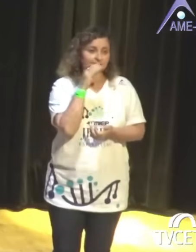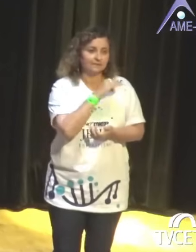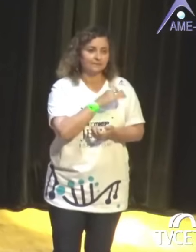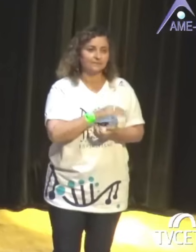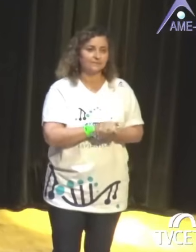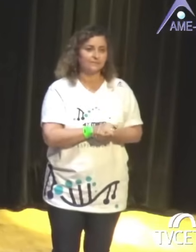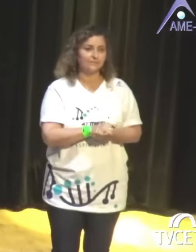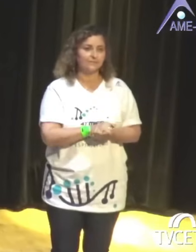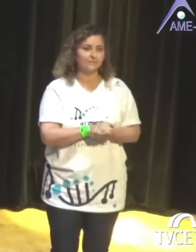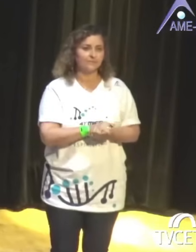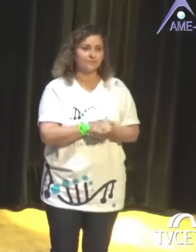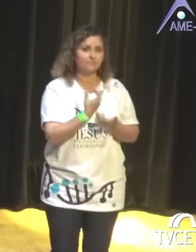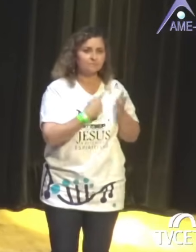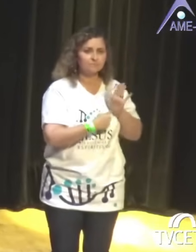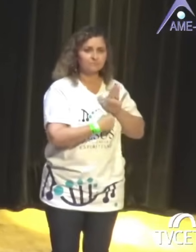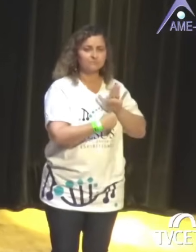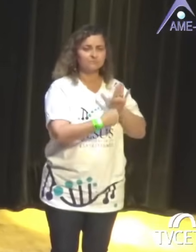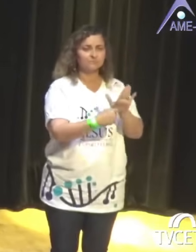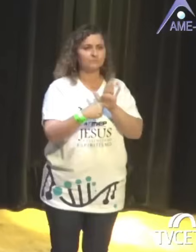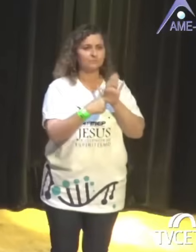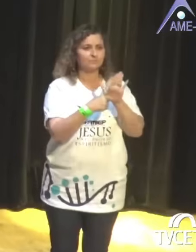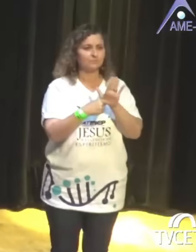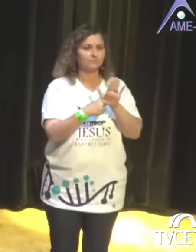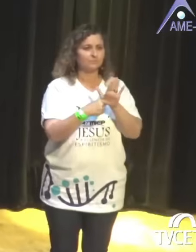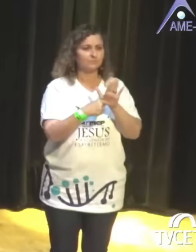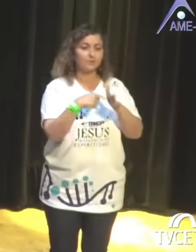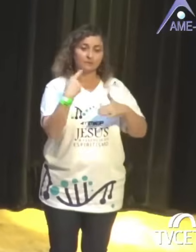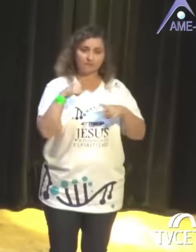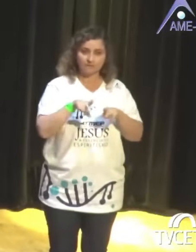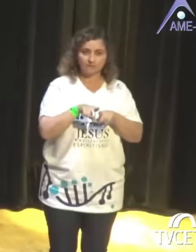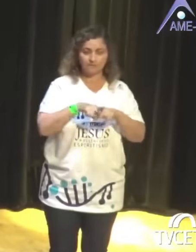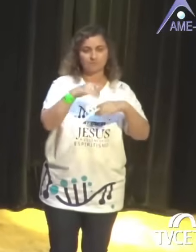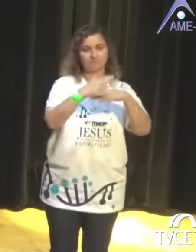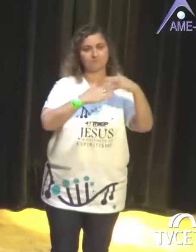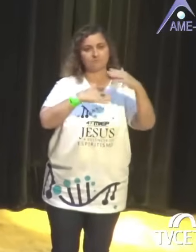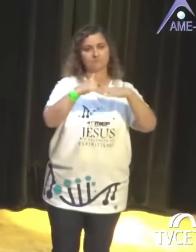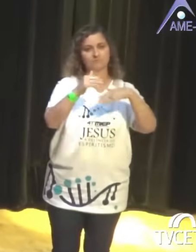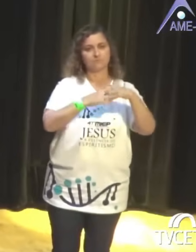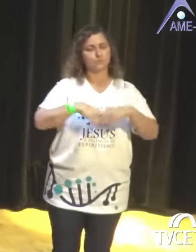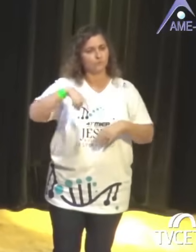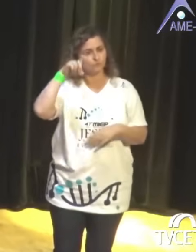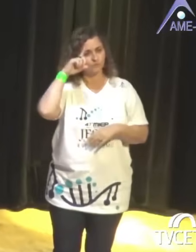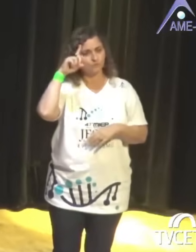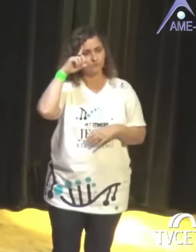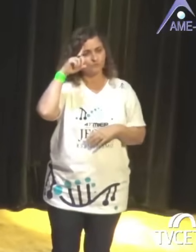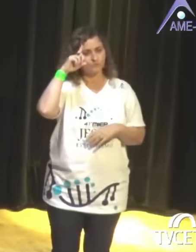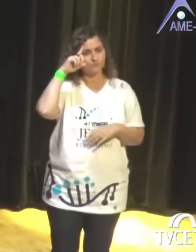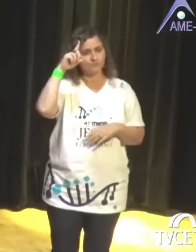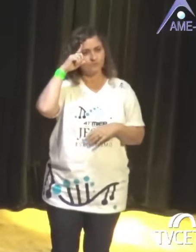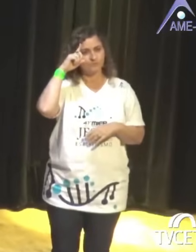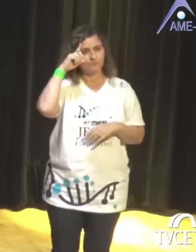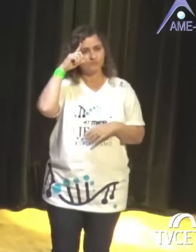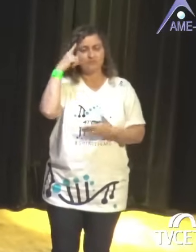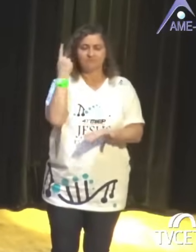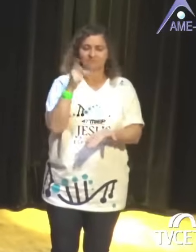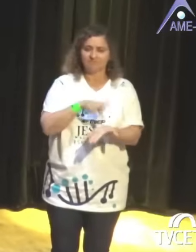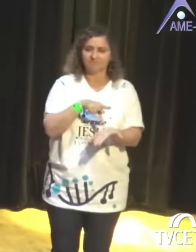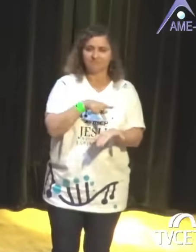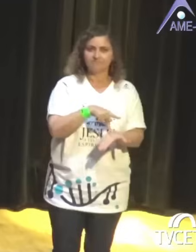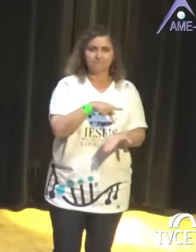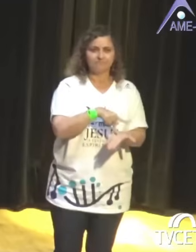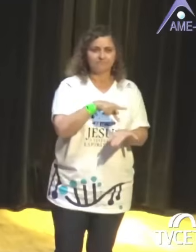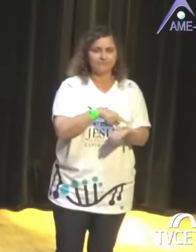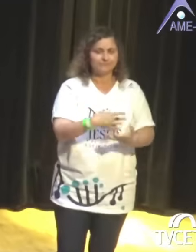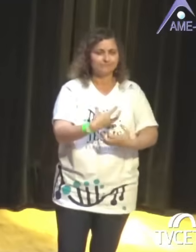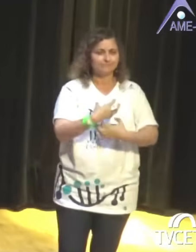urgentemente expressar na sua prática no seu cotidiano verdadeiramente